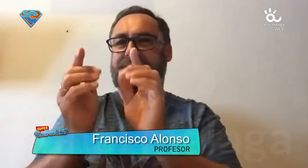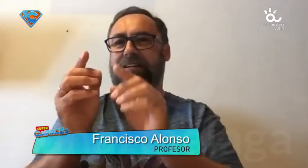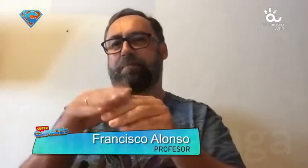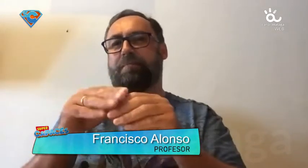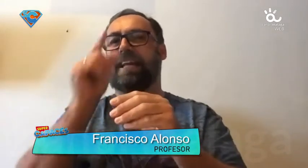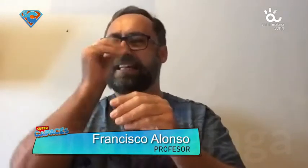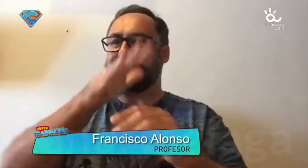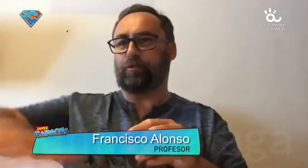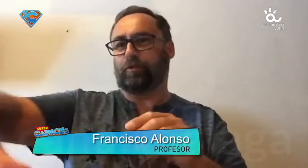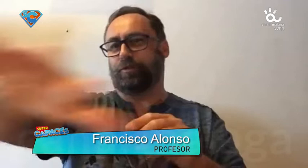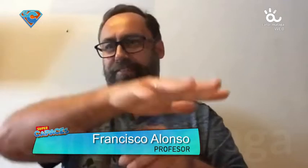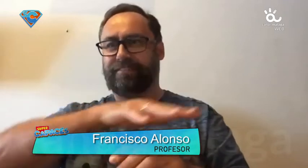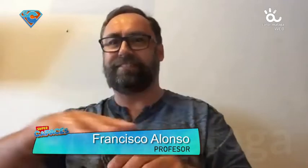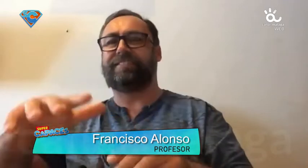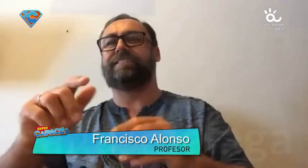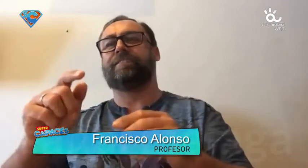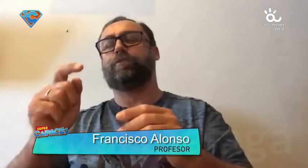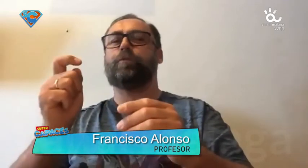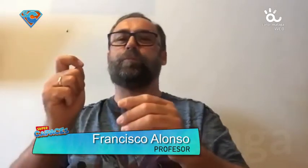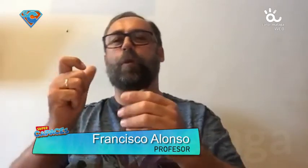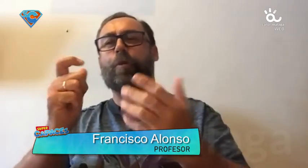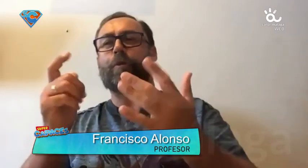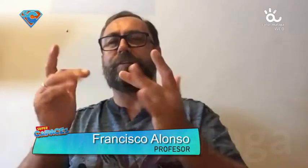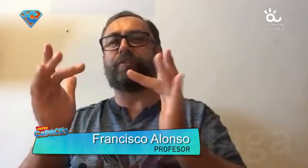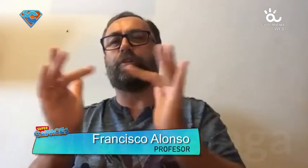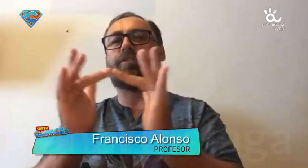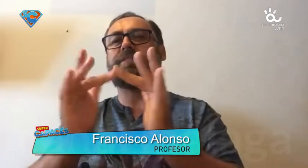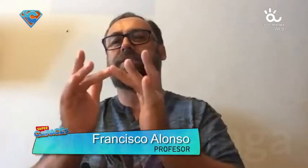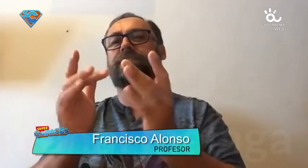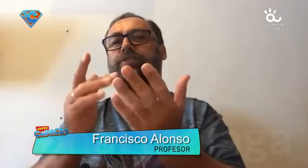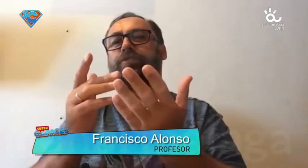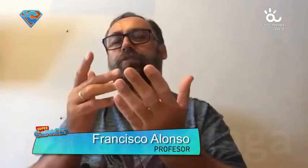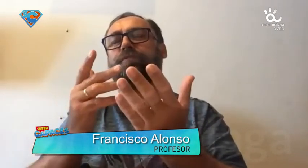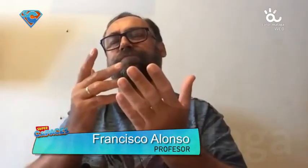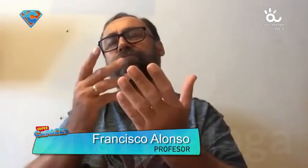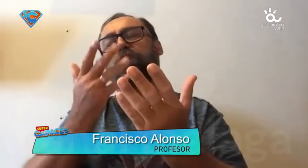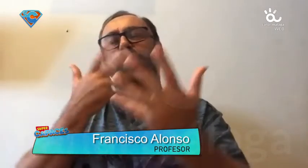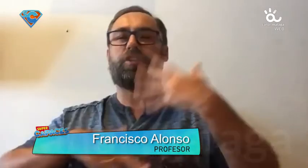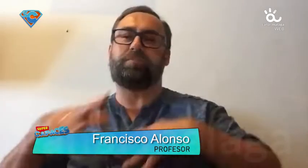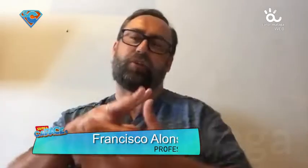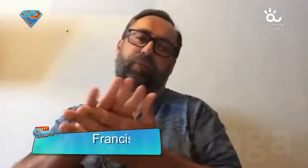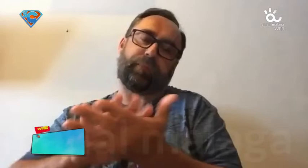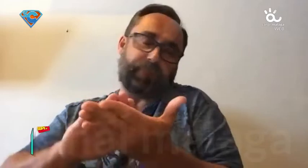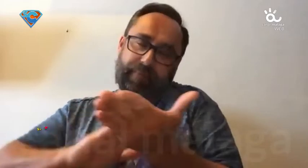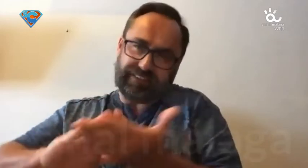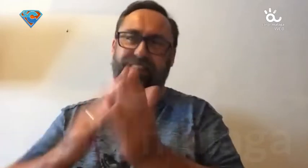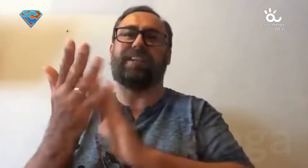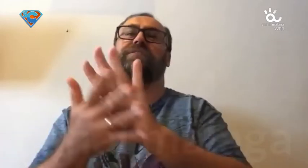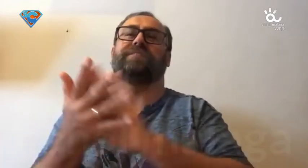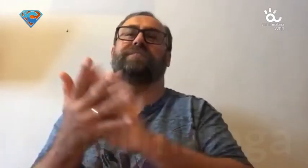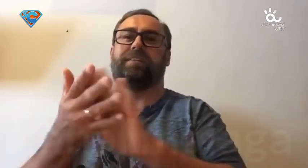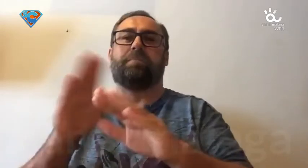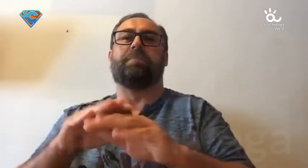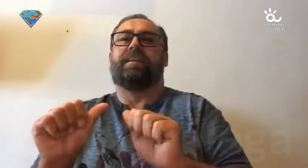pues yo hago un pequeño taller para el resto de alumnado, para que puedan contactar con